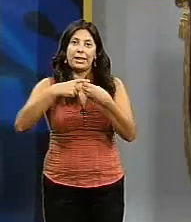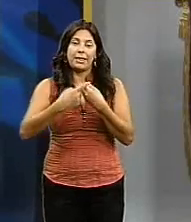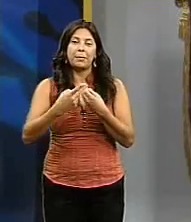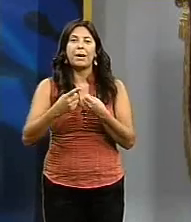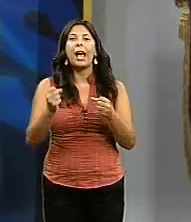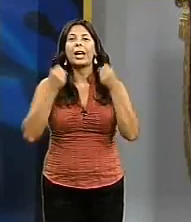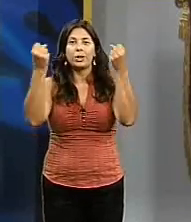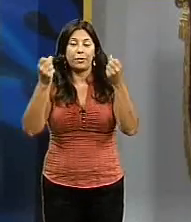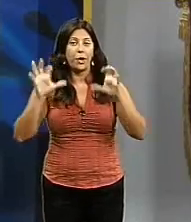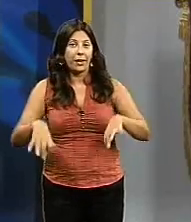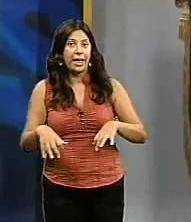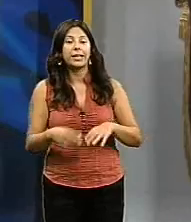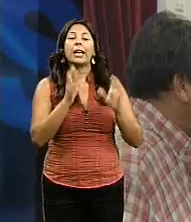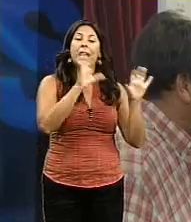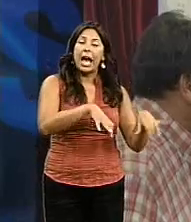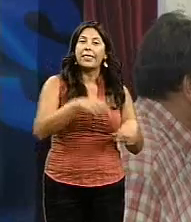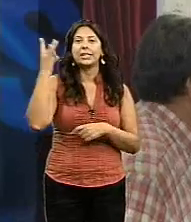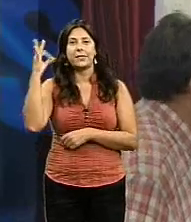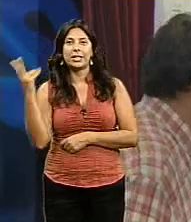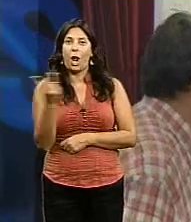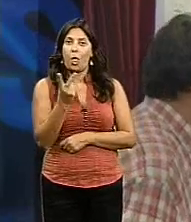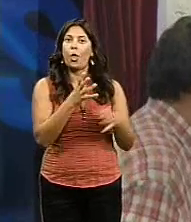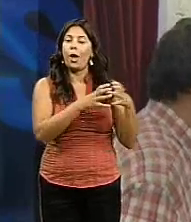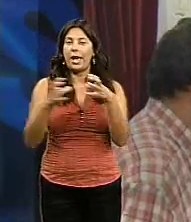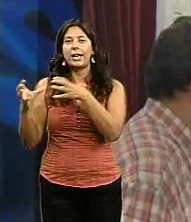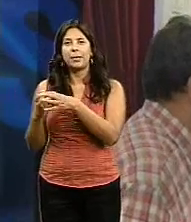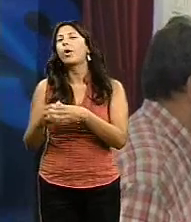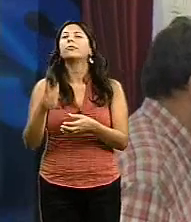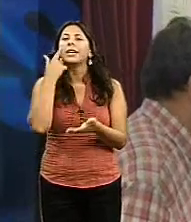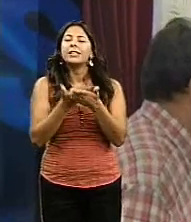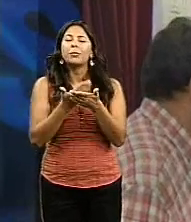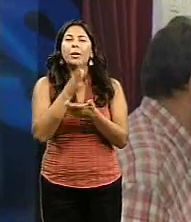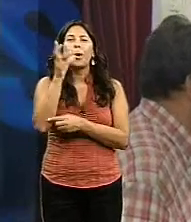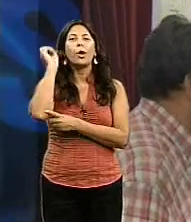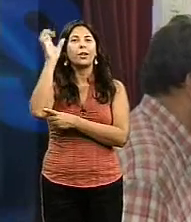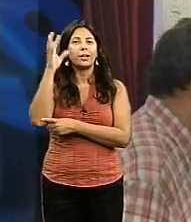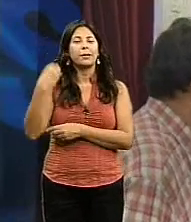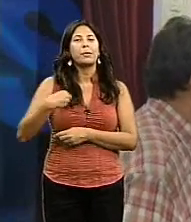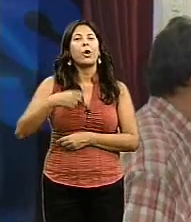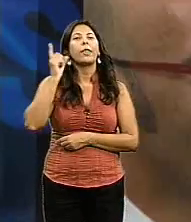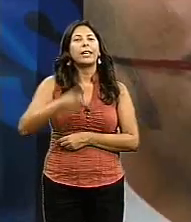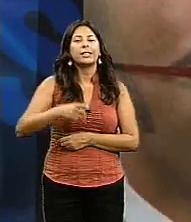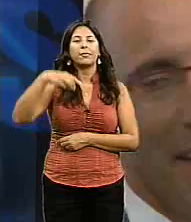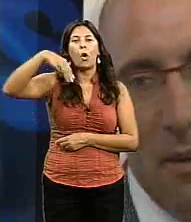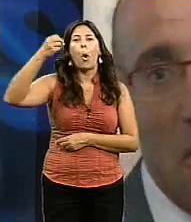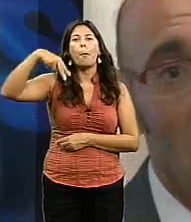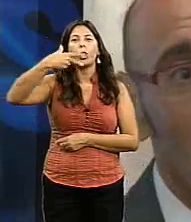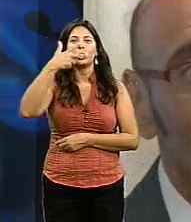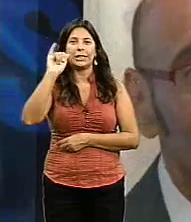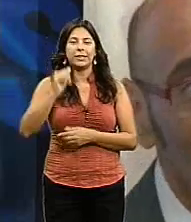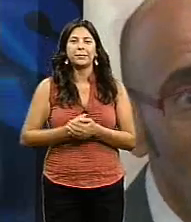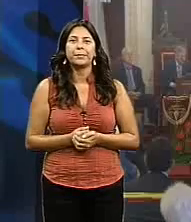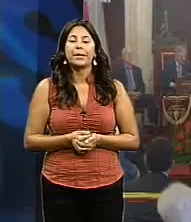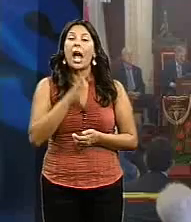Carranza, Cádiz y Sevilla. Ya se puso de manifiesto con el pregón a cargo del director deportivo del club hispalense, Monchi.